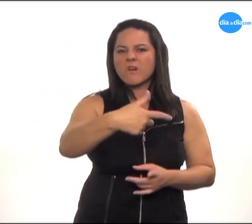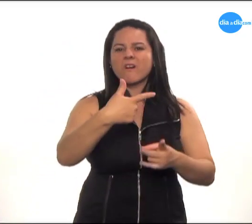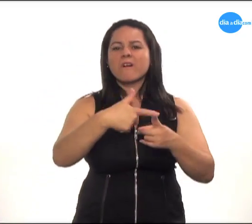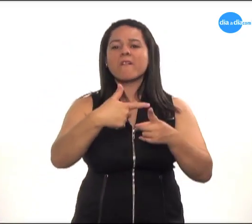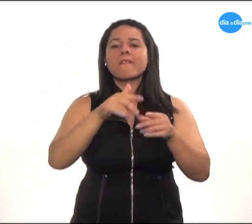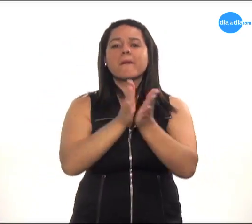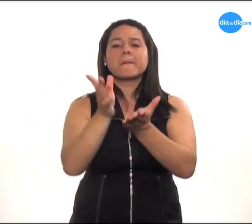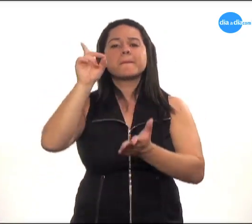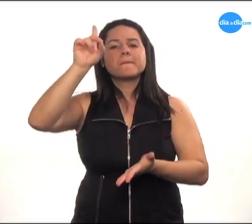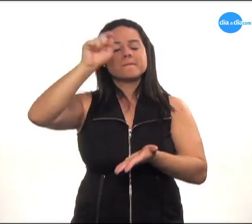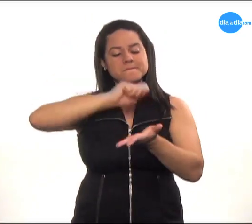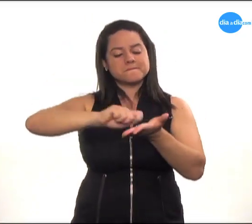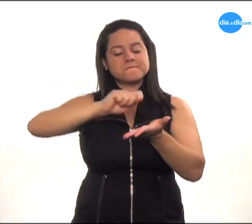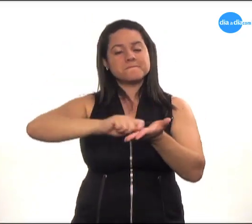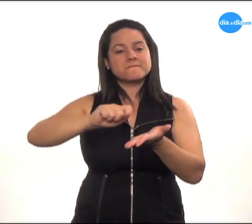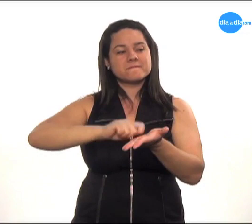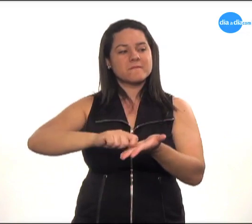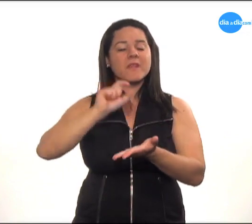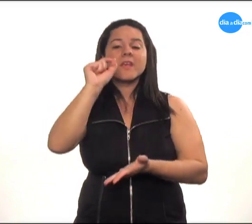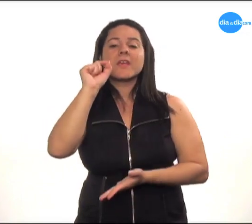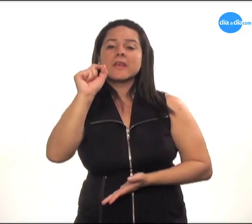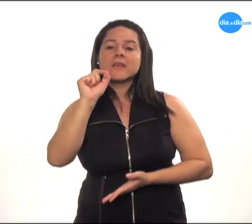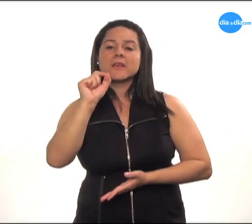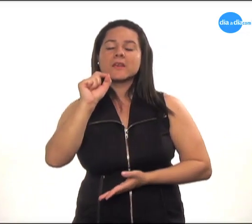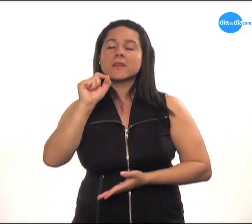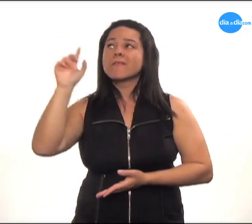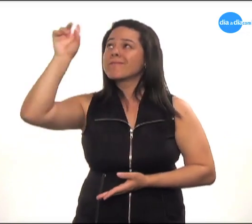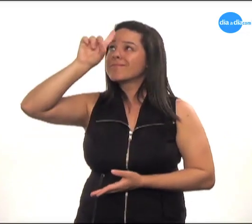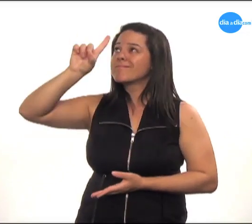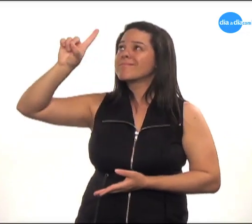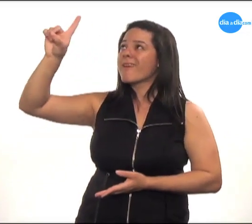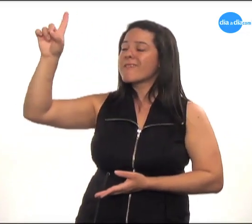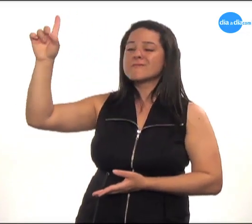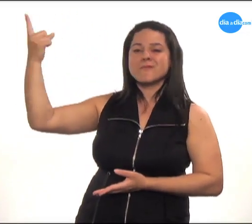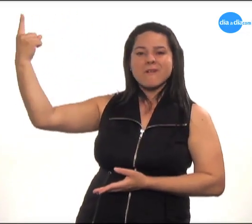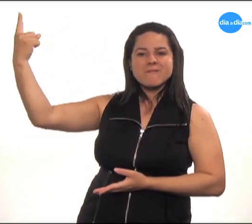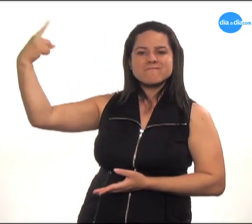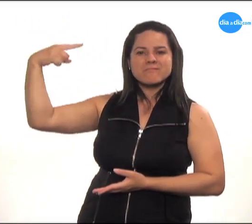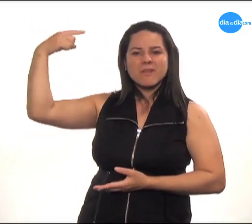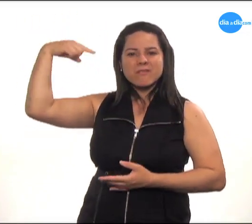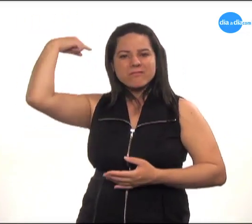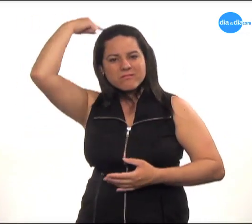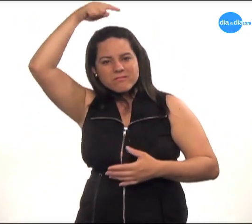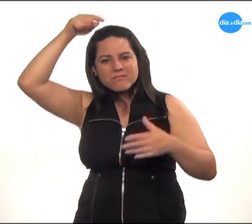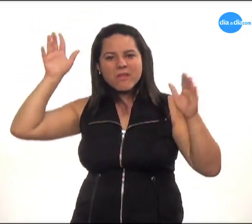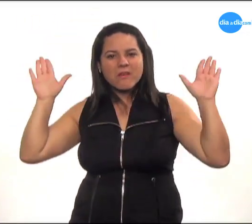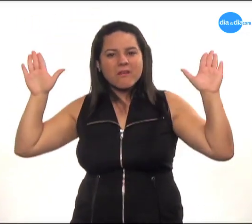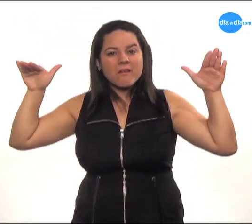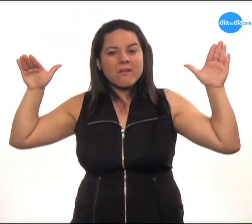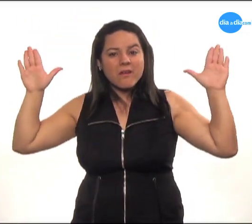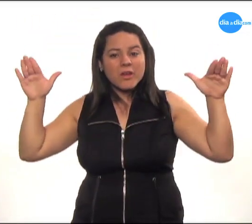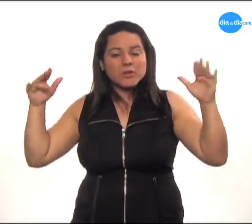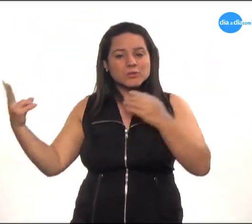daqui, porque está escrito na Bíblia, que ele vai mandar, o Pai vai mandar os seus anjos segurar